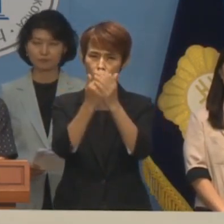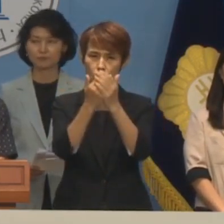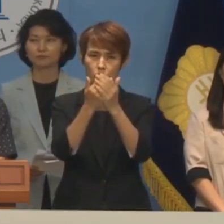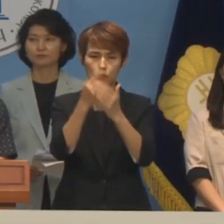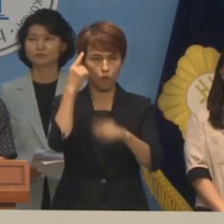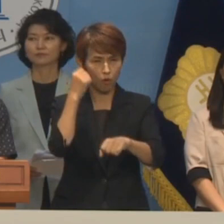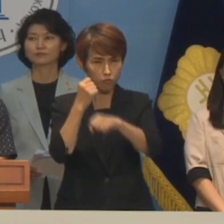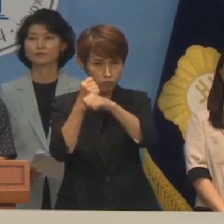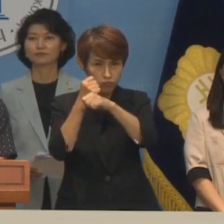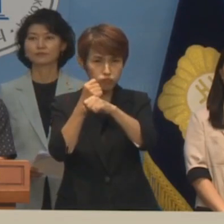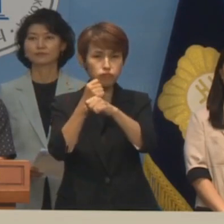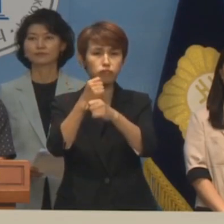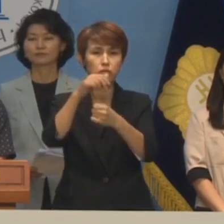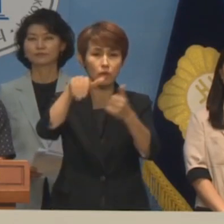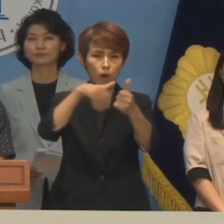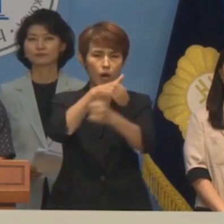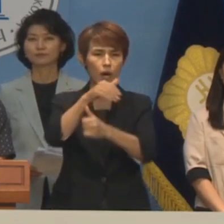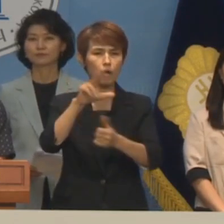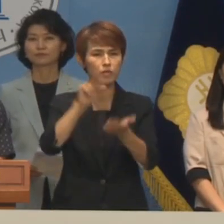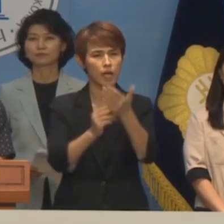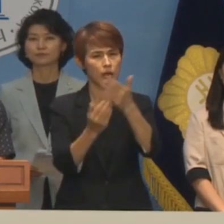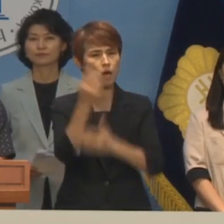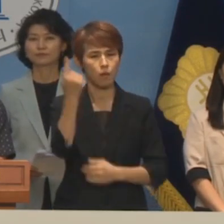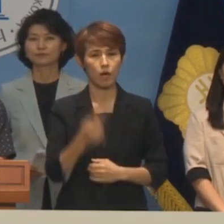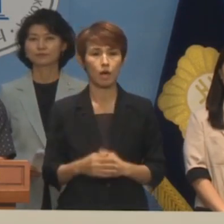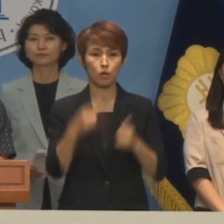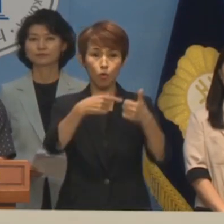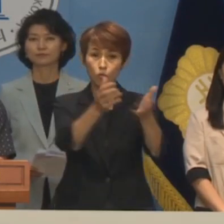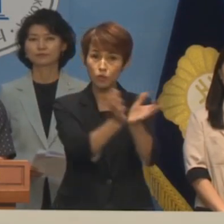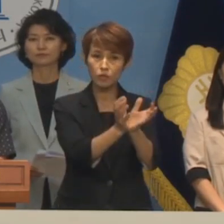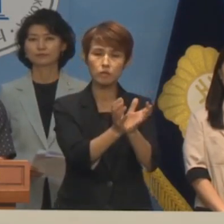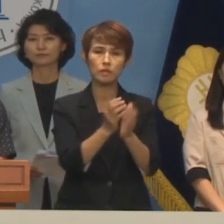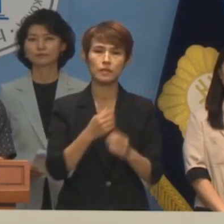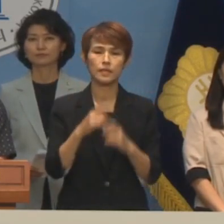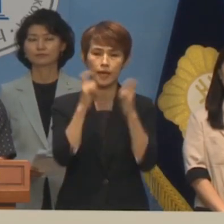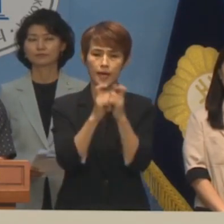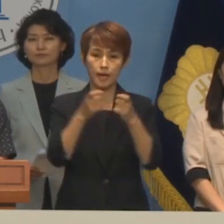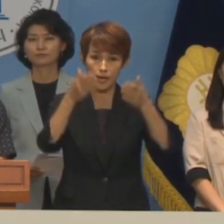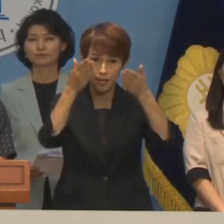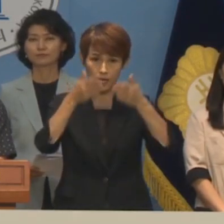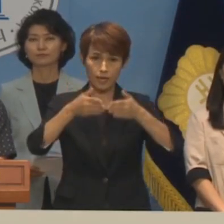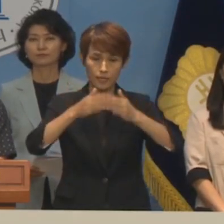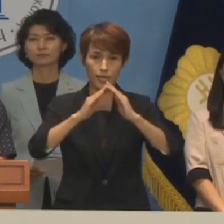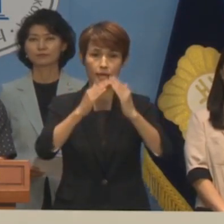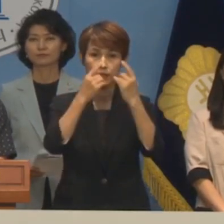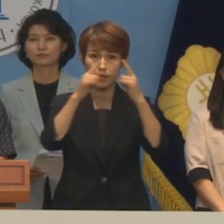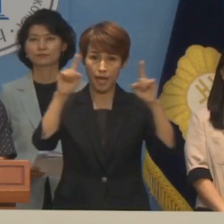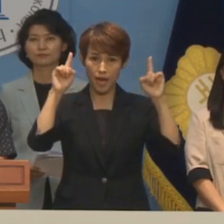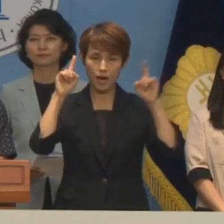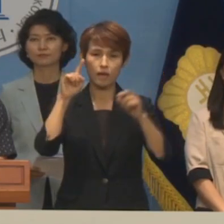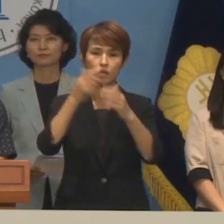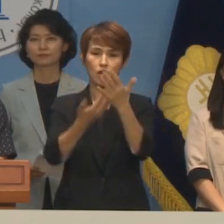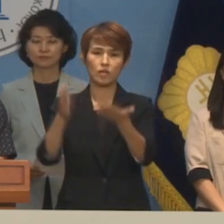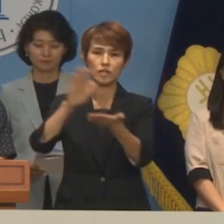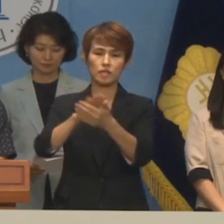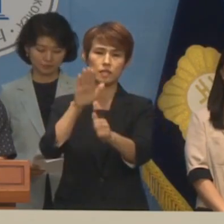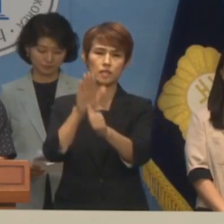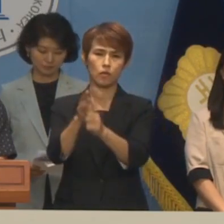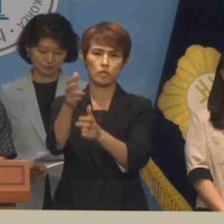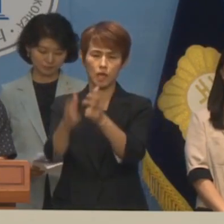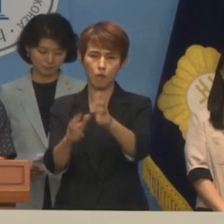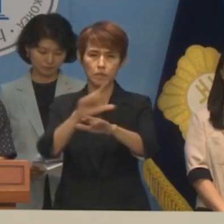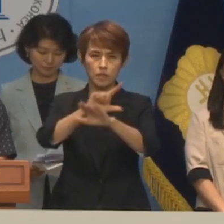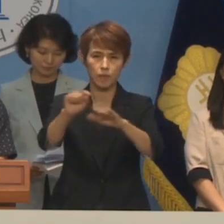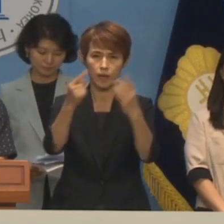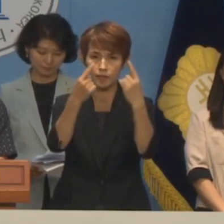생태계를 파괴할 것이다. 교육부는 몇 년 전부터 사립대학의 대학 혁신 지원 사업, 지방대학 활성화 사업